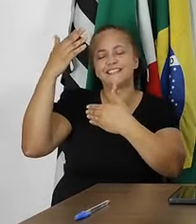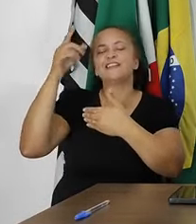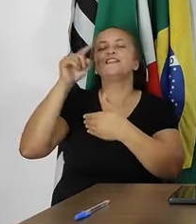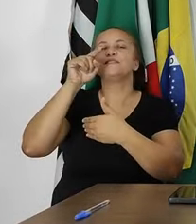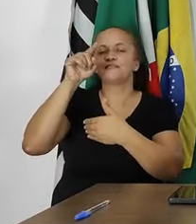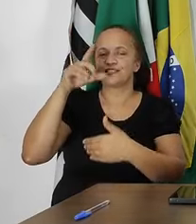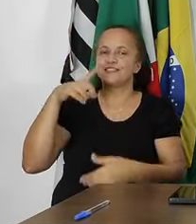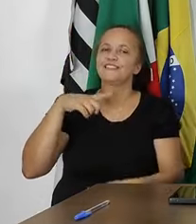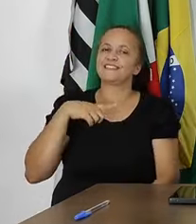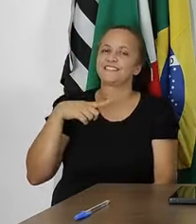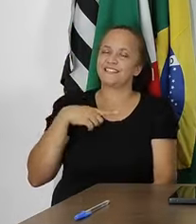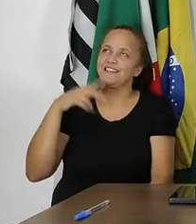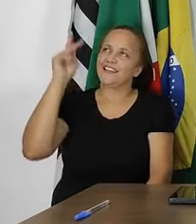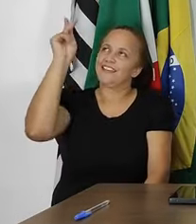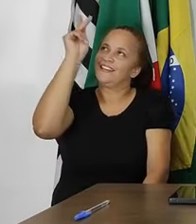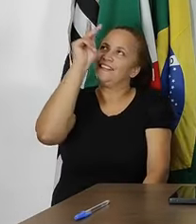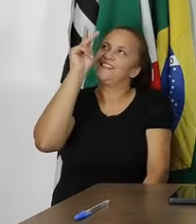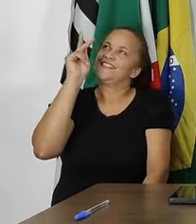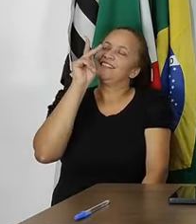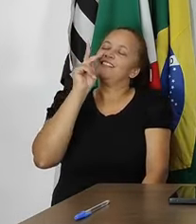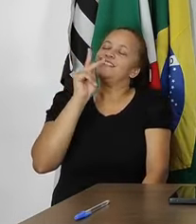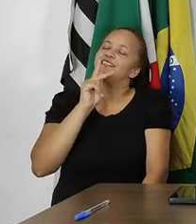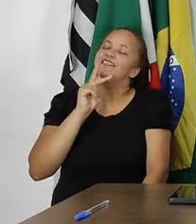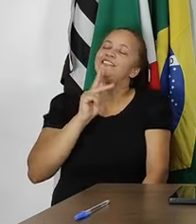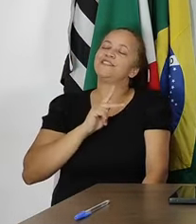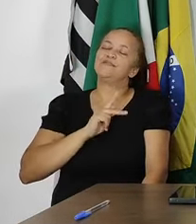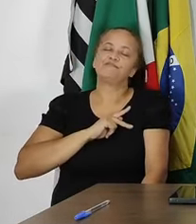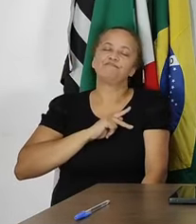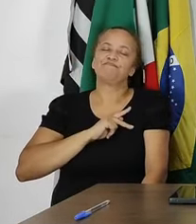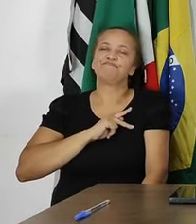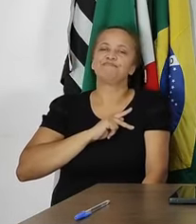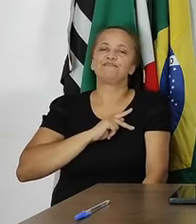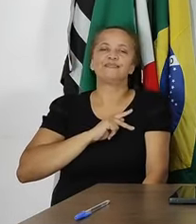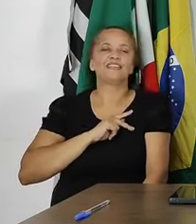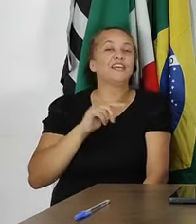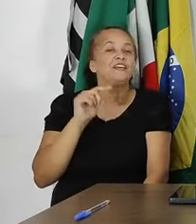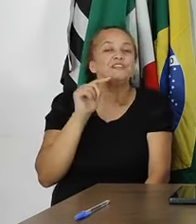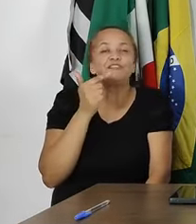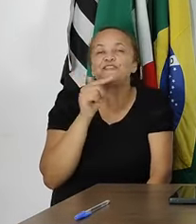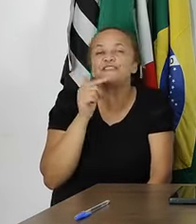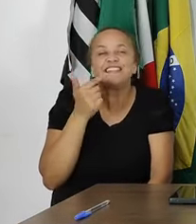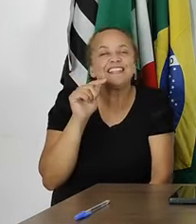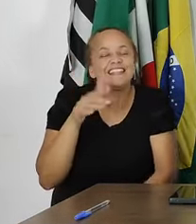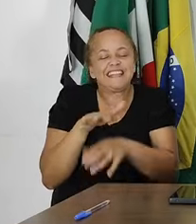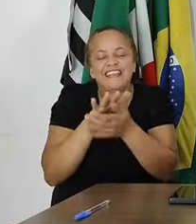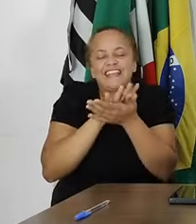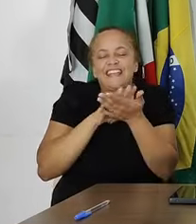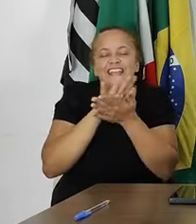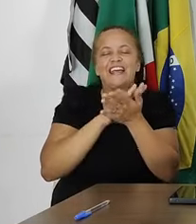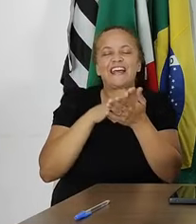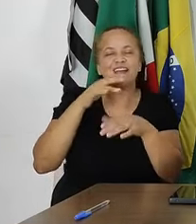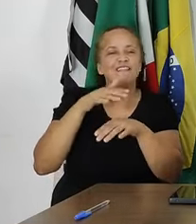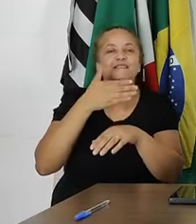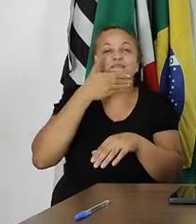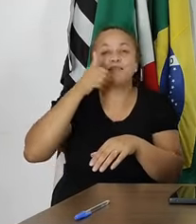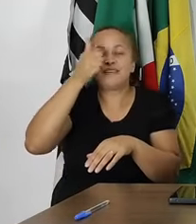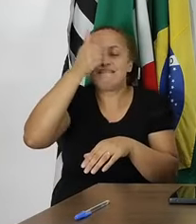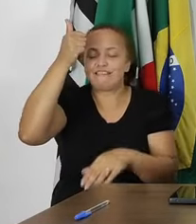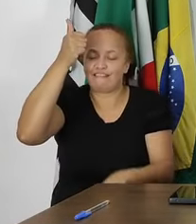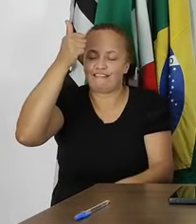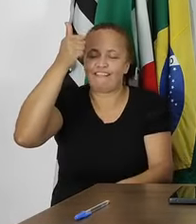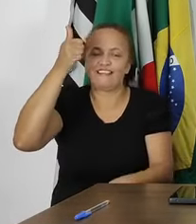de Deus. Gente, não tem nada mais precioso e glorioso do que